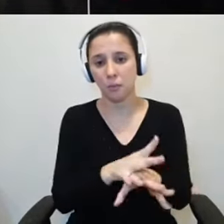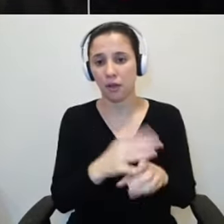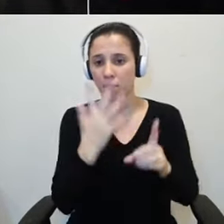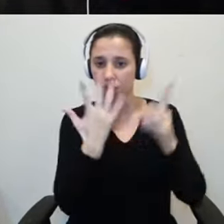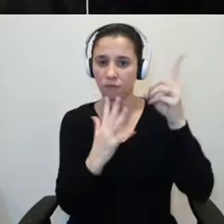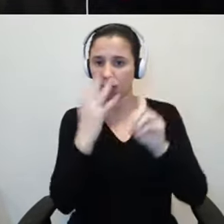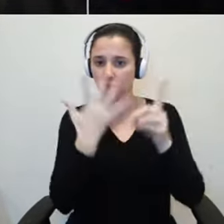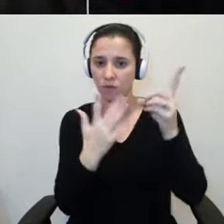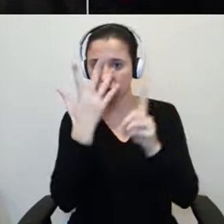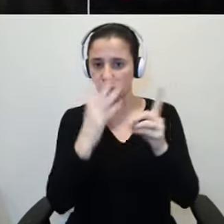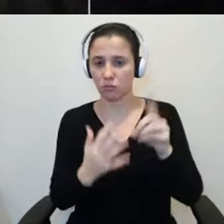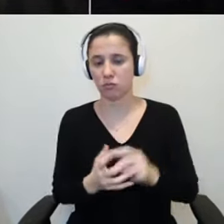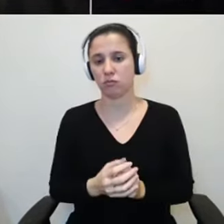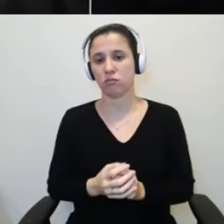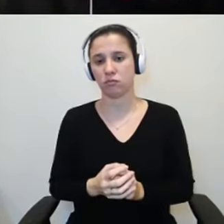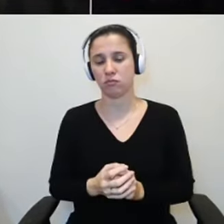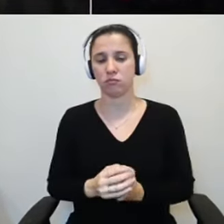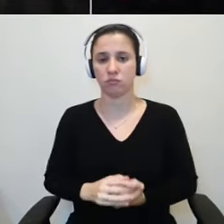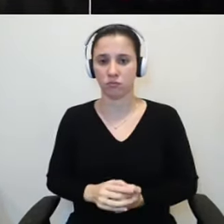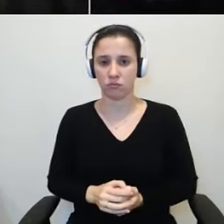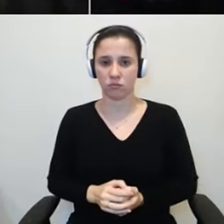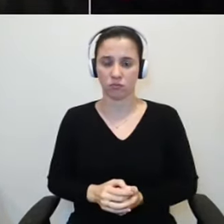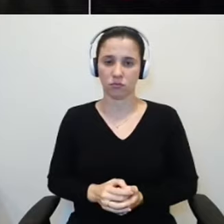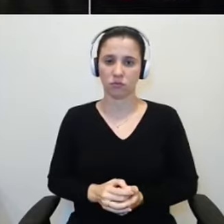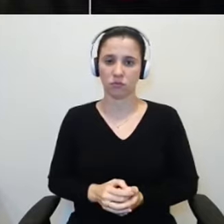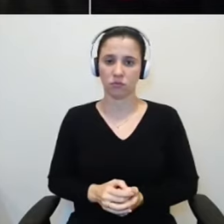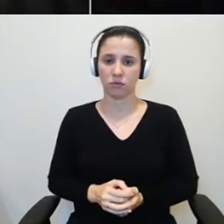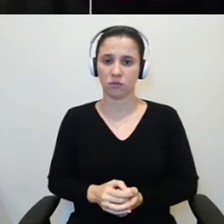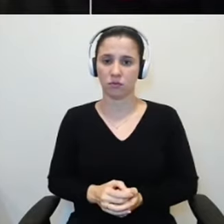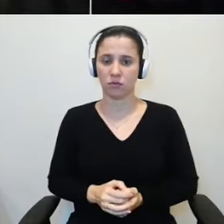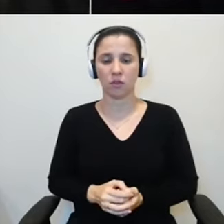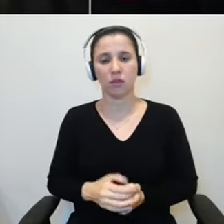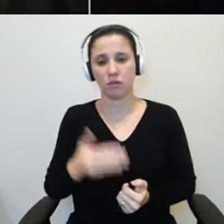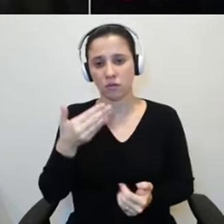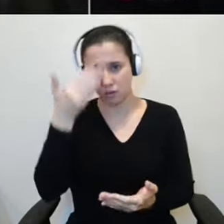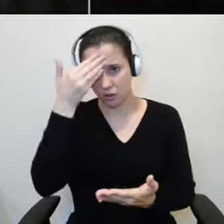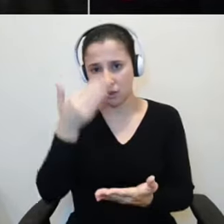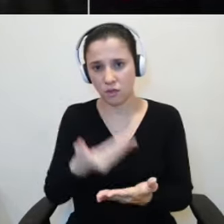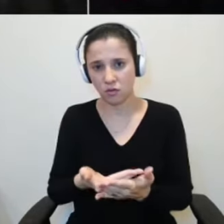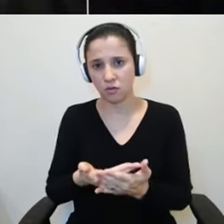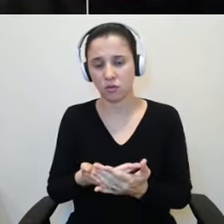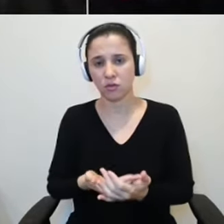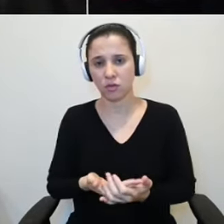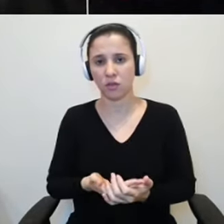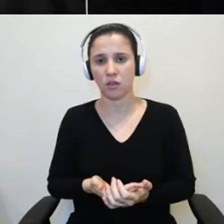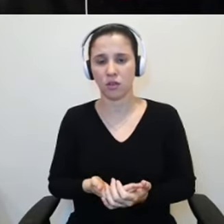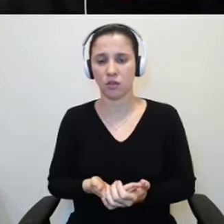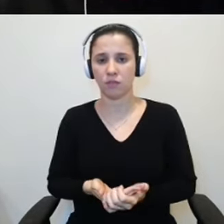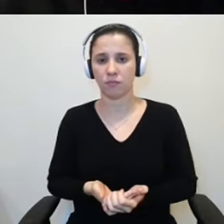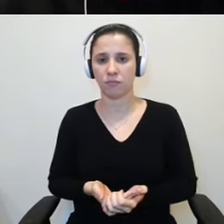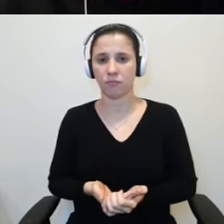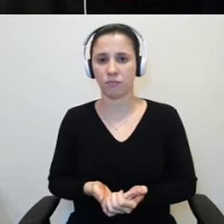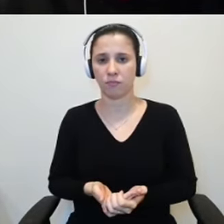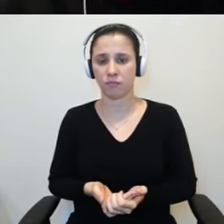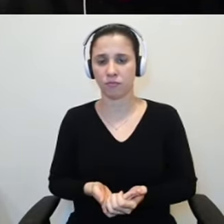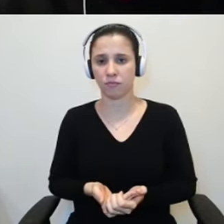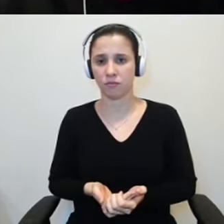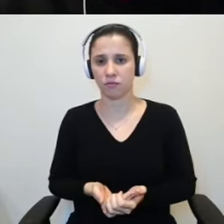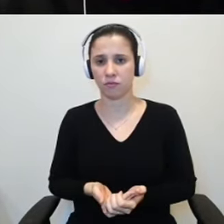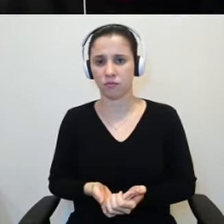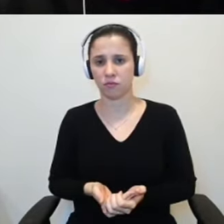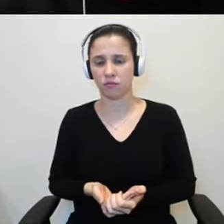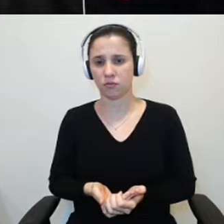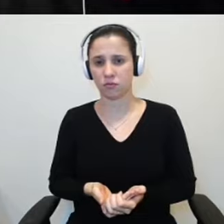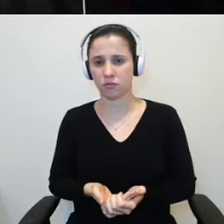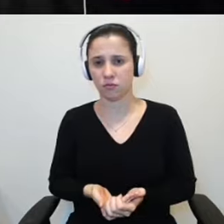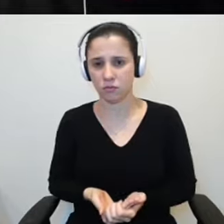senhor acredita que os alunos que estão no último ano de engenharia civil e moram em outras cidades não terão mais necessidade de voltar à cidade, poderão terminar